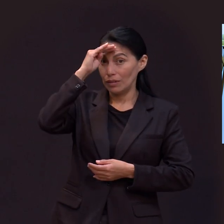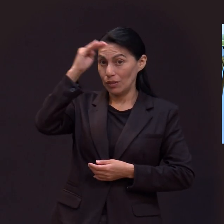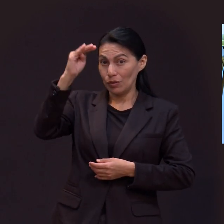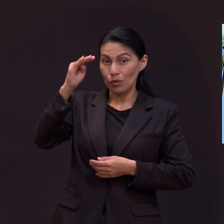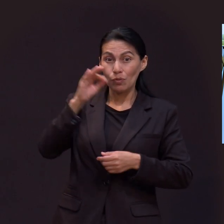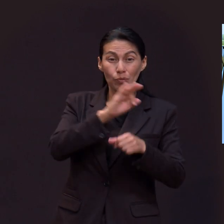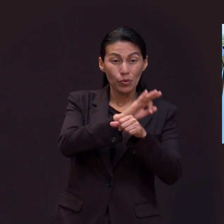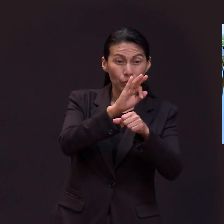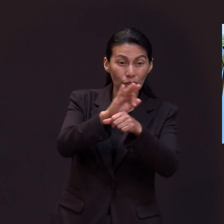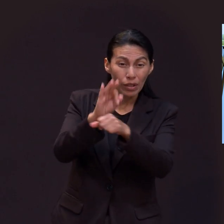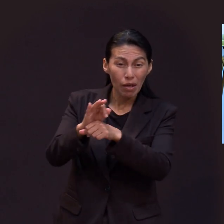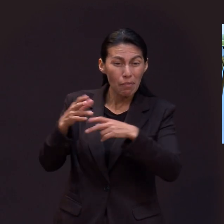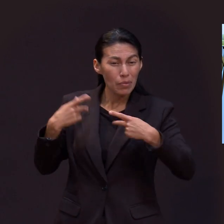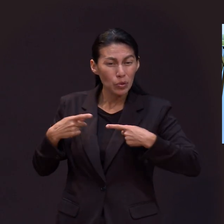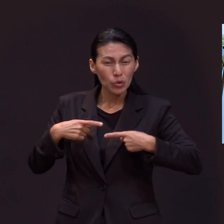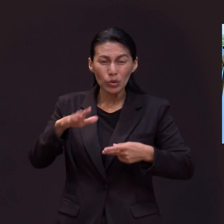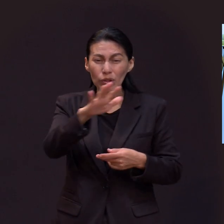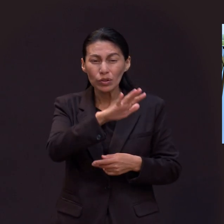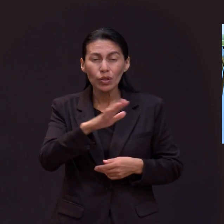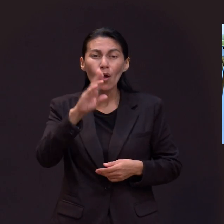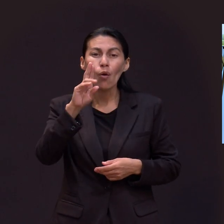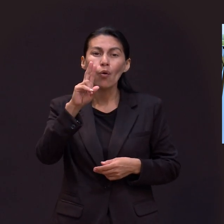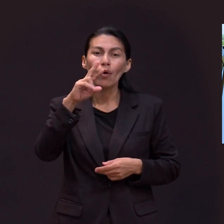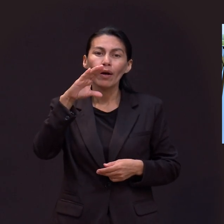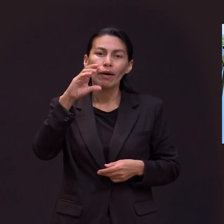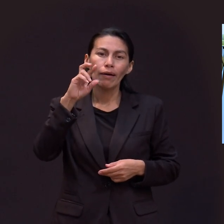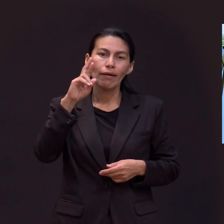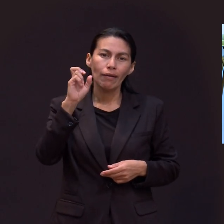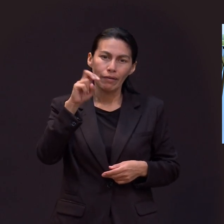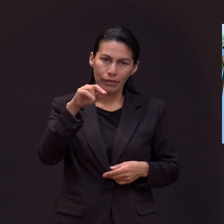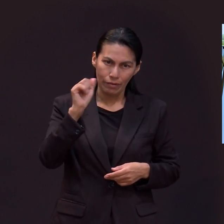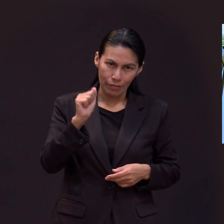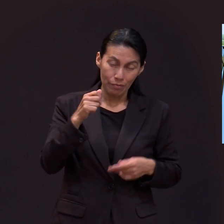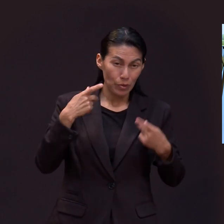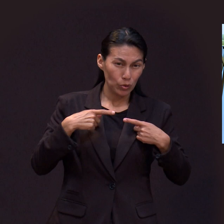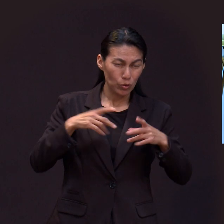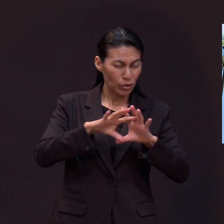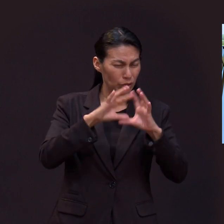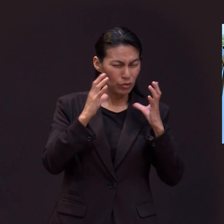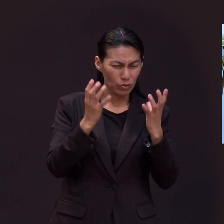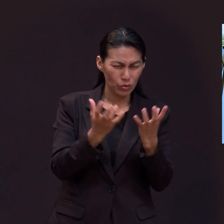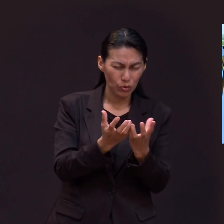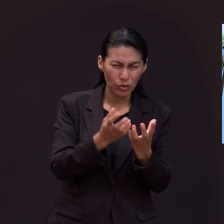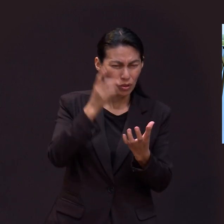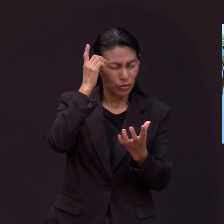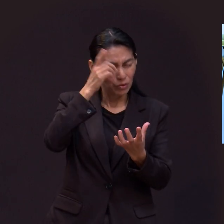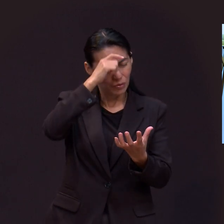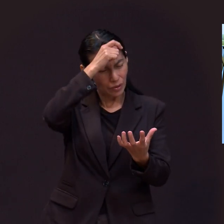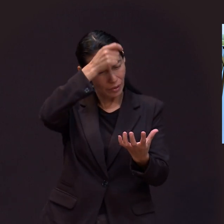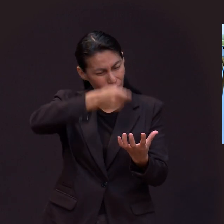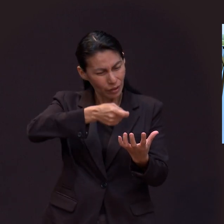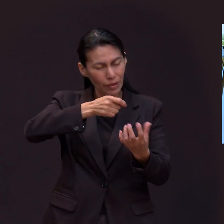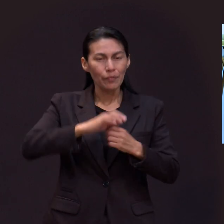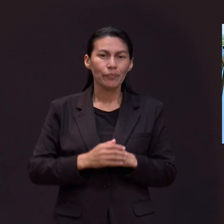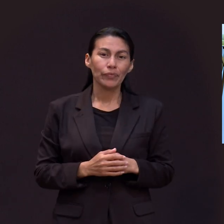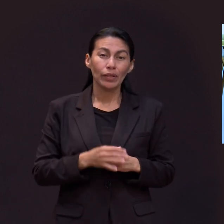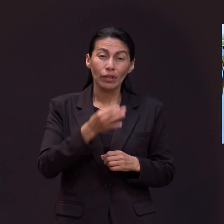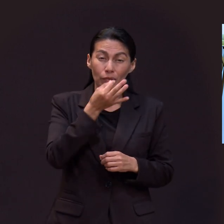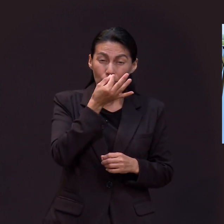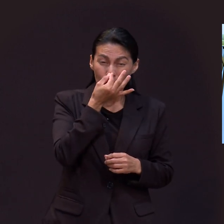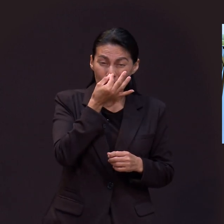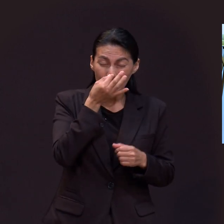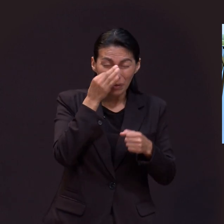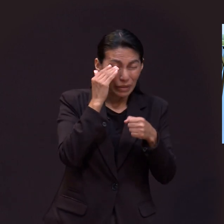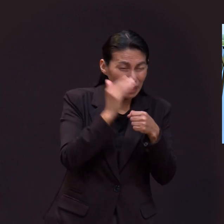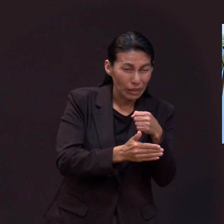el señor proteja a su pueblo en ucrania gracias arturo y a toda la humanidad amen su hora